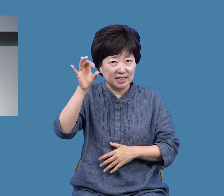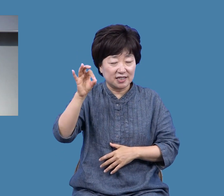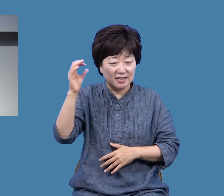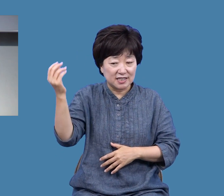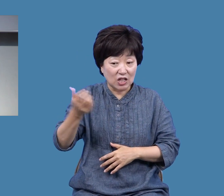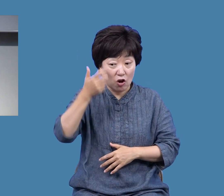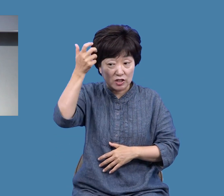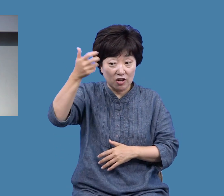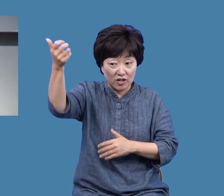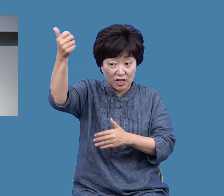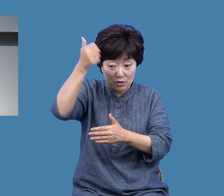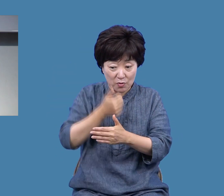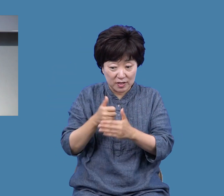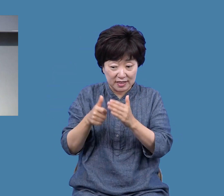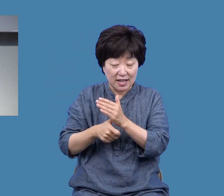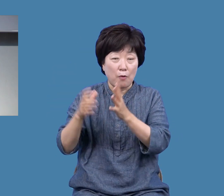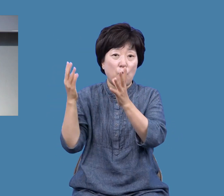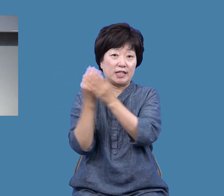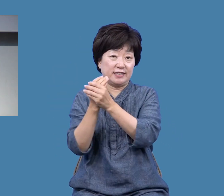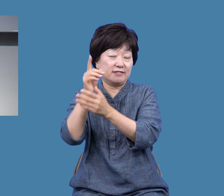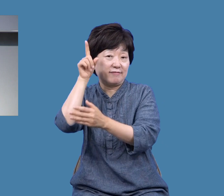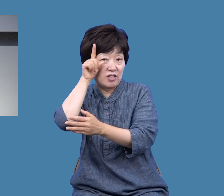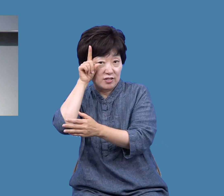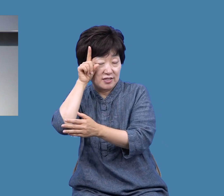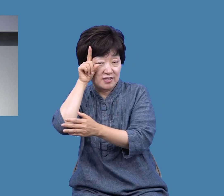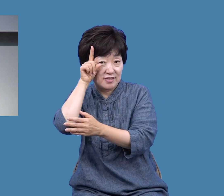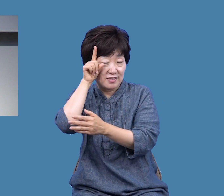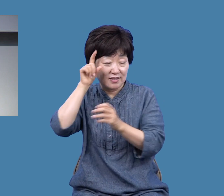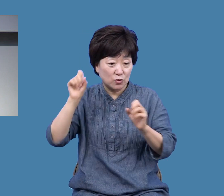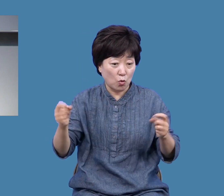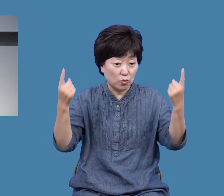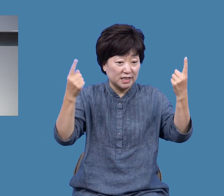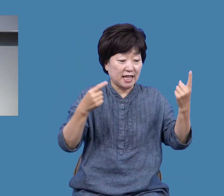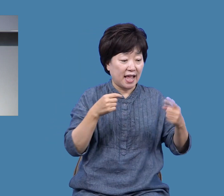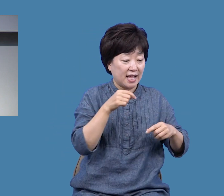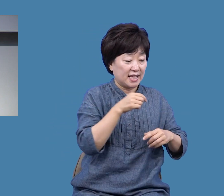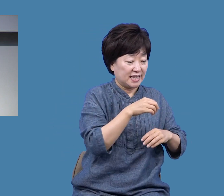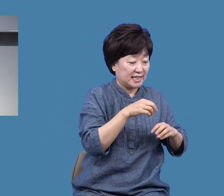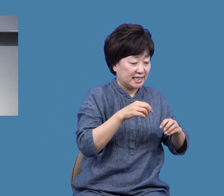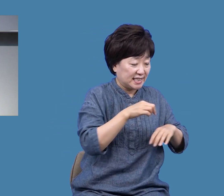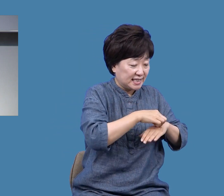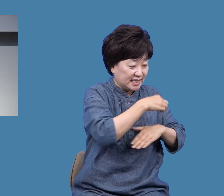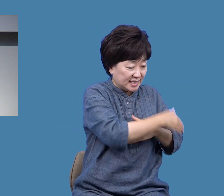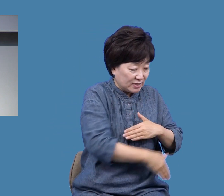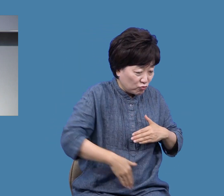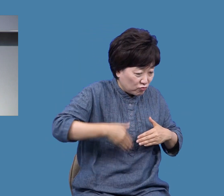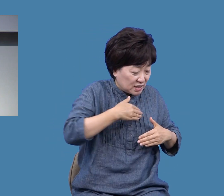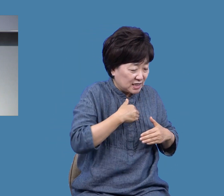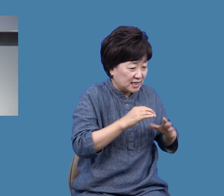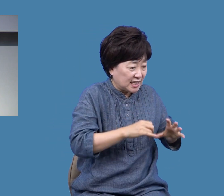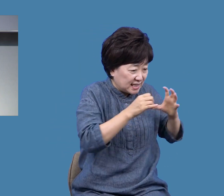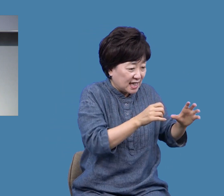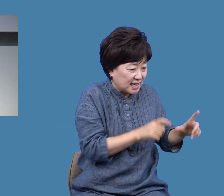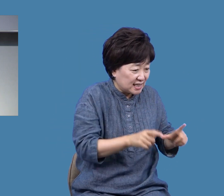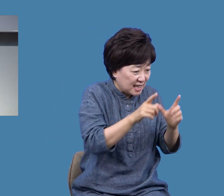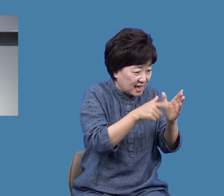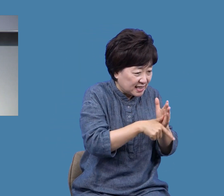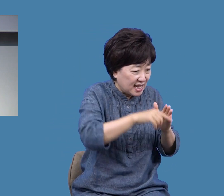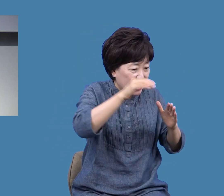성령께서 들어오는 순간 완전해지지만, 동시에 우리가 이 땅을 살아가면서 이루어가야 되는 구원의 파트가 있다는